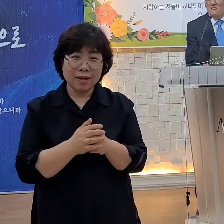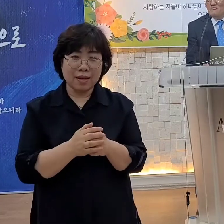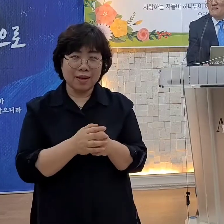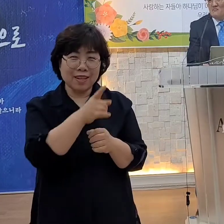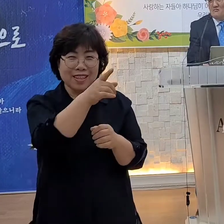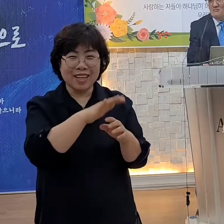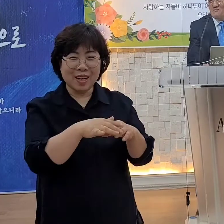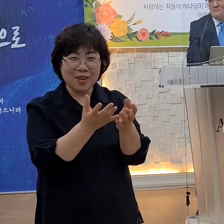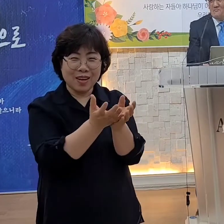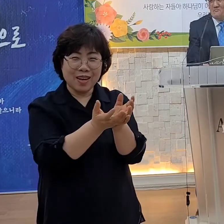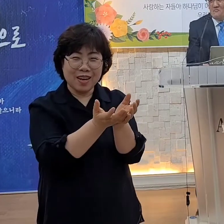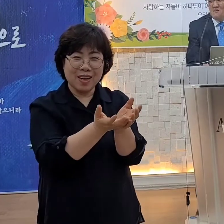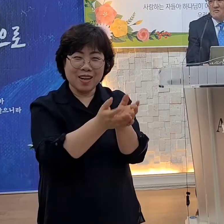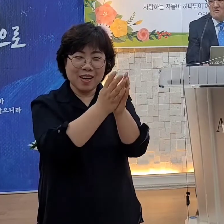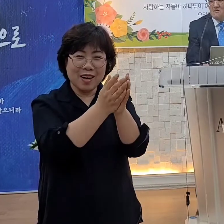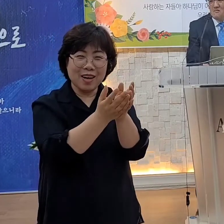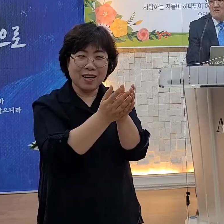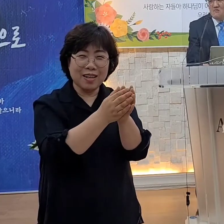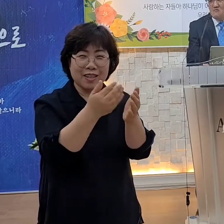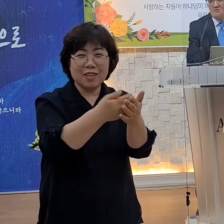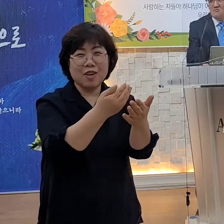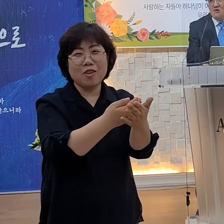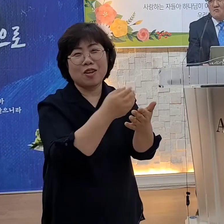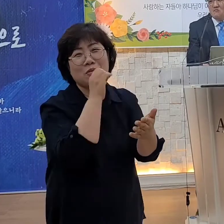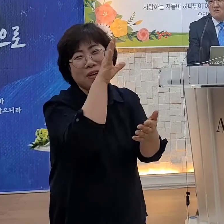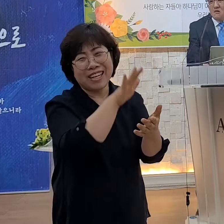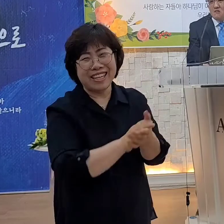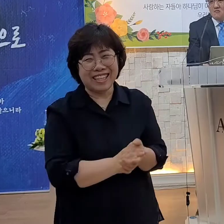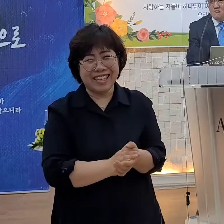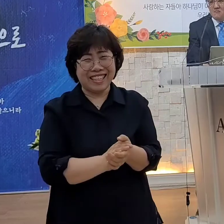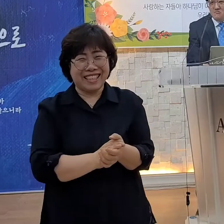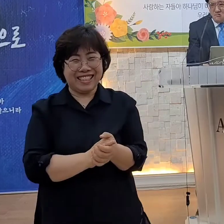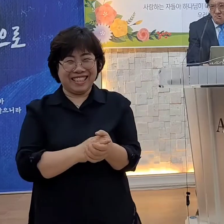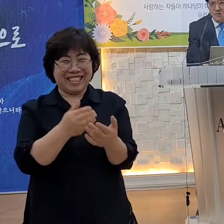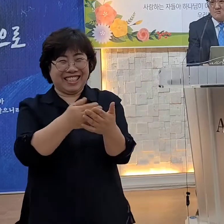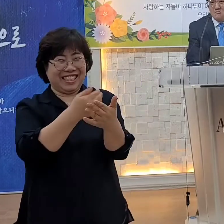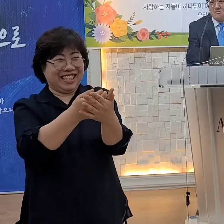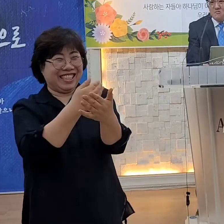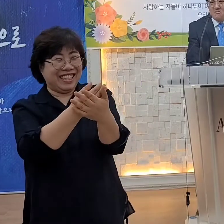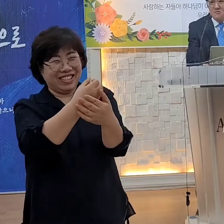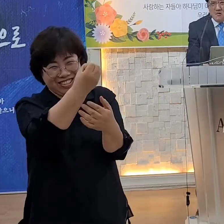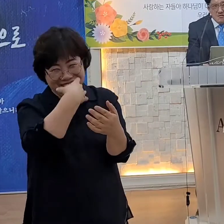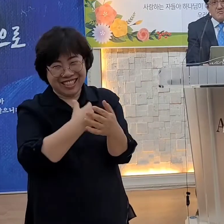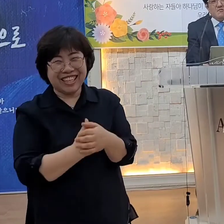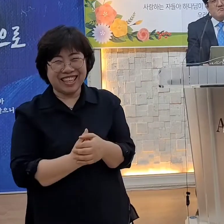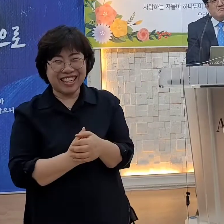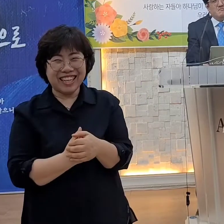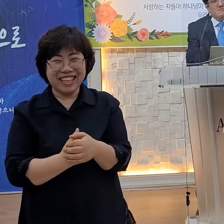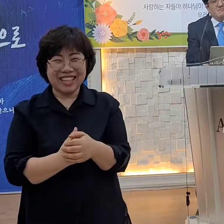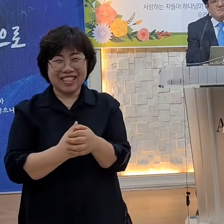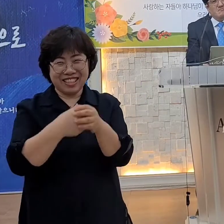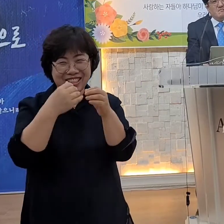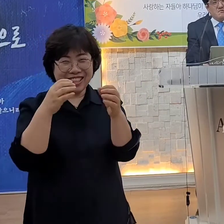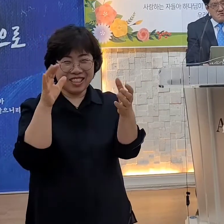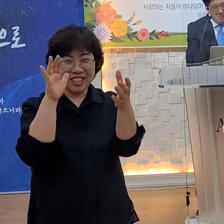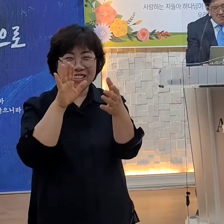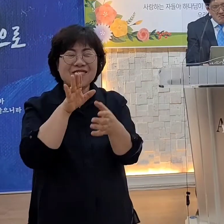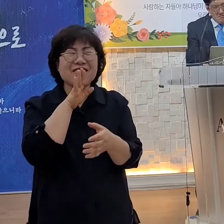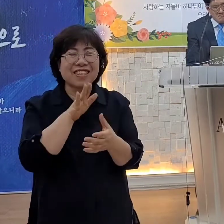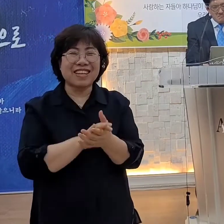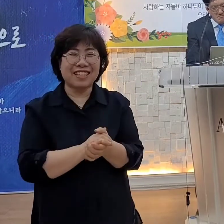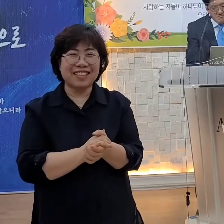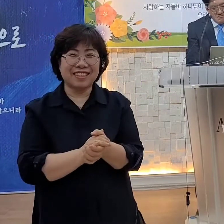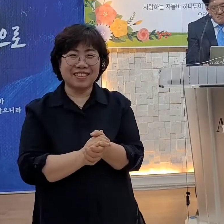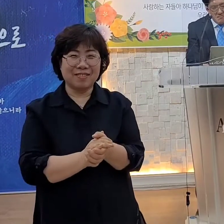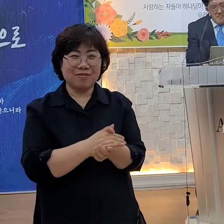아무도 이 영화를 안 보셨나 보네요. 이 송강호 씨가 당연히 치웠겠죠. 정답이 치웠겠죠.